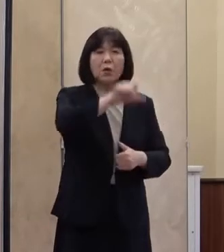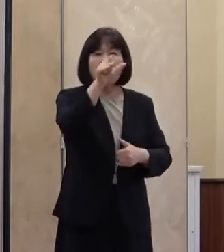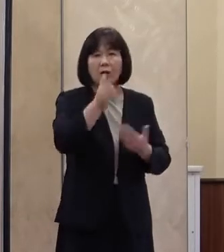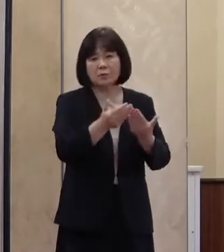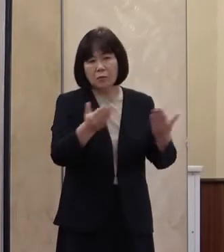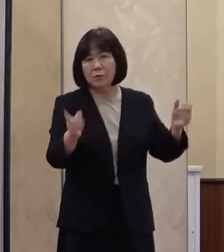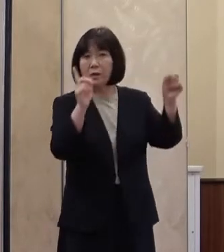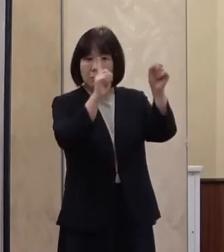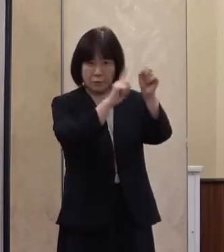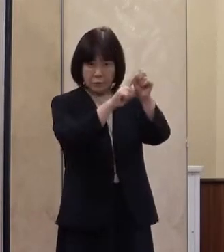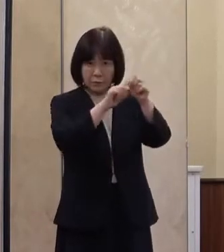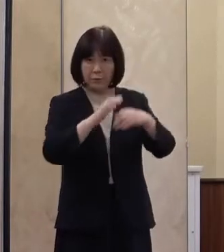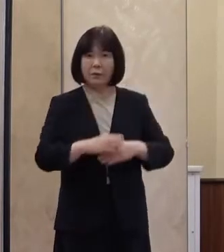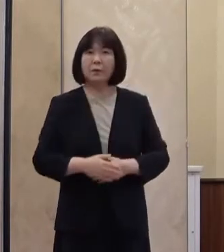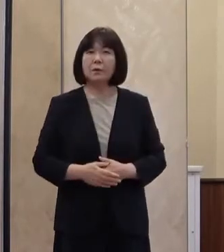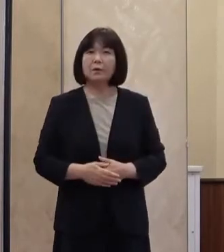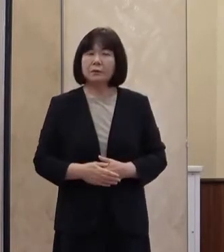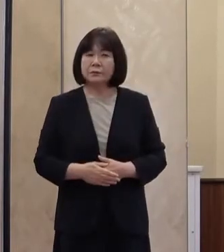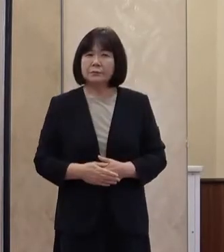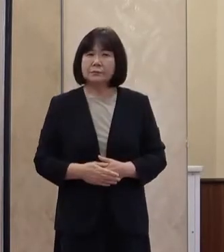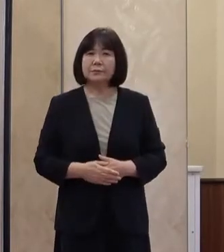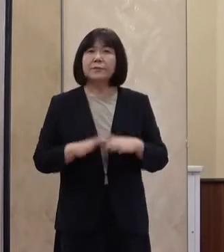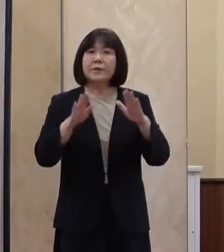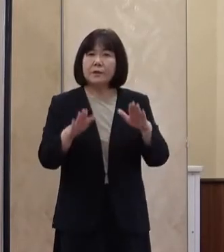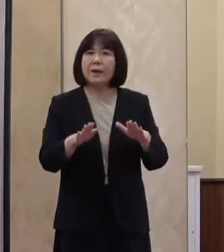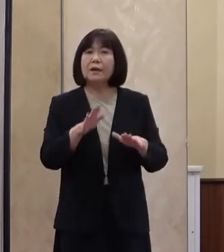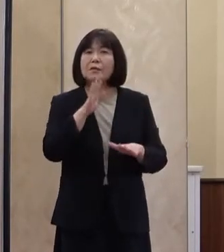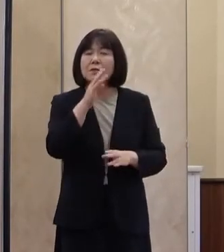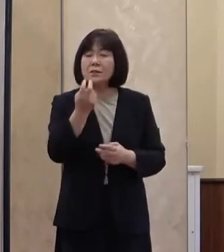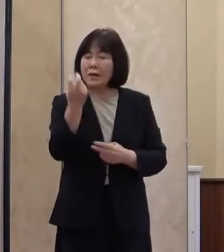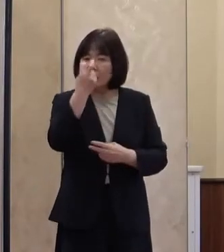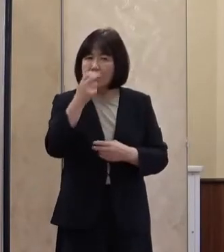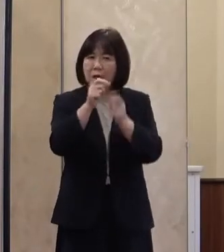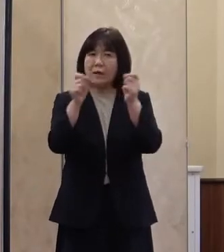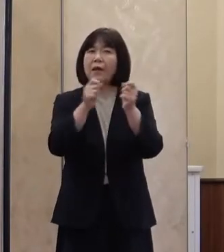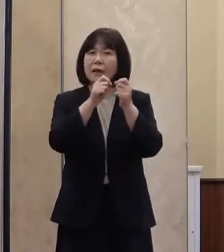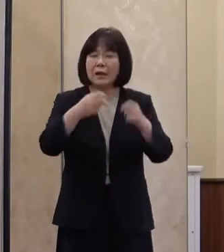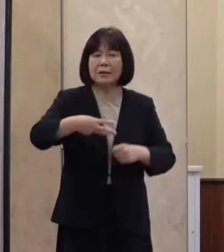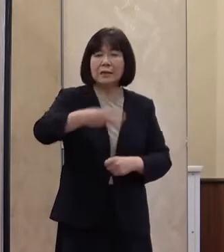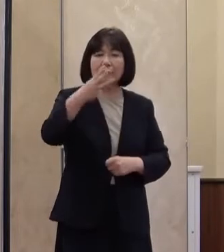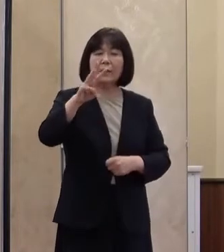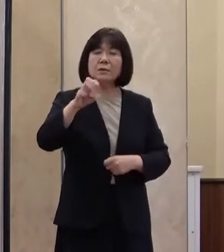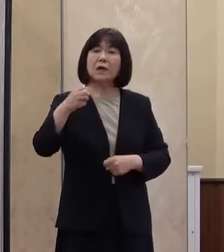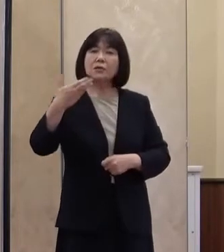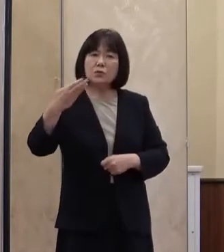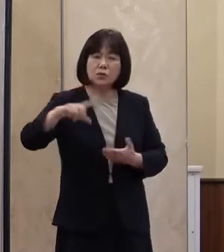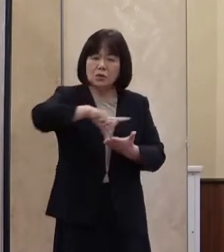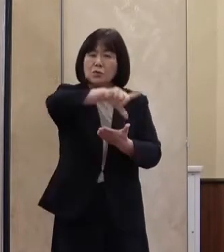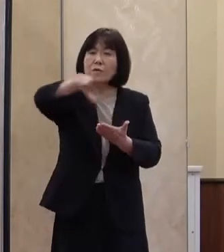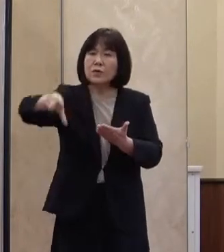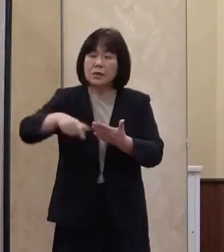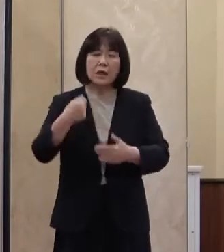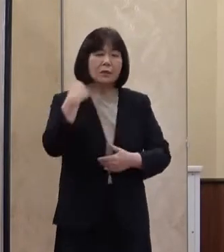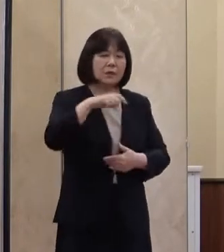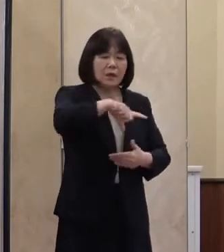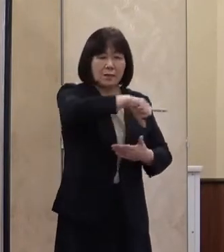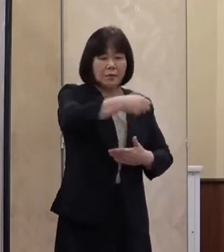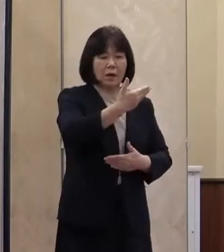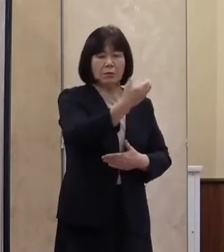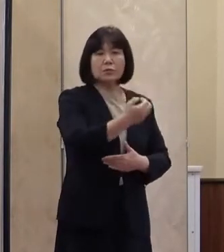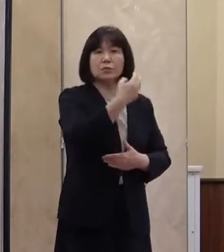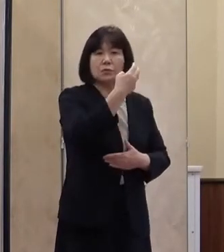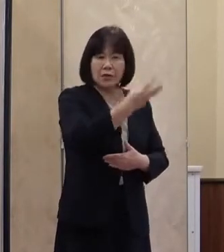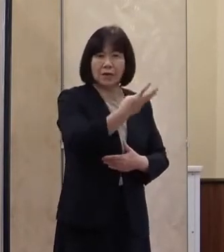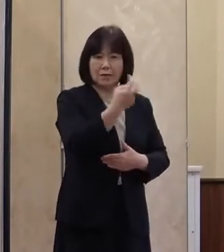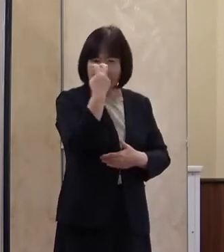としていきます。それから現時点の調査実績ですが、区域全体で339店舗、そして南においては93店舗